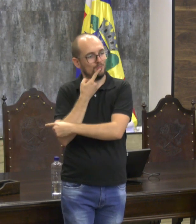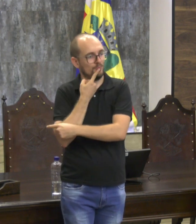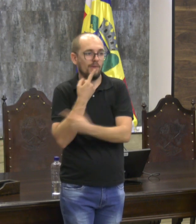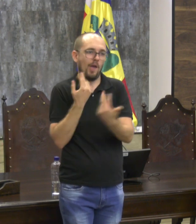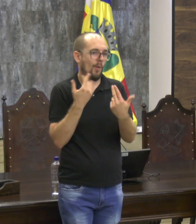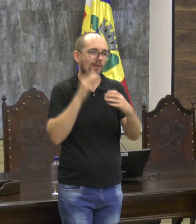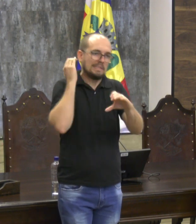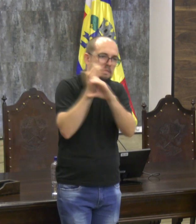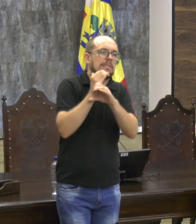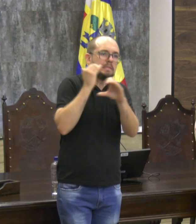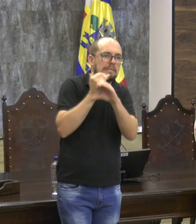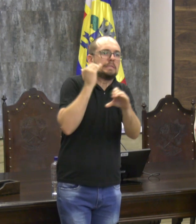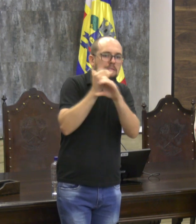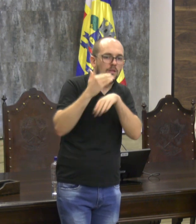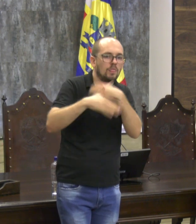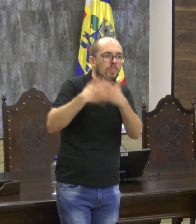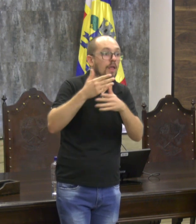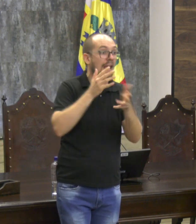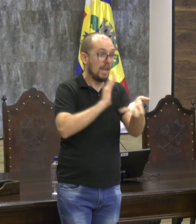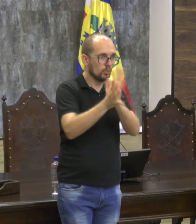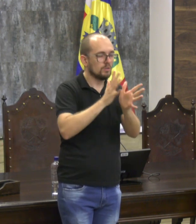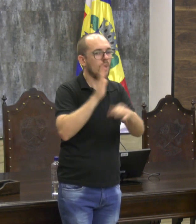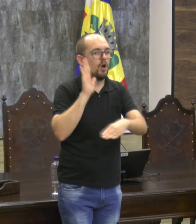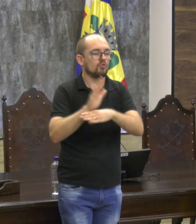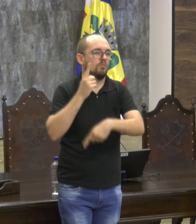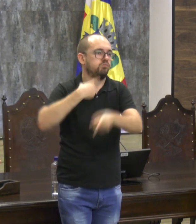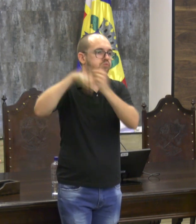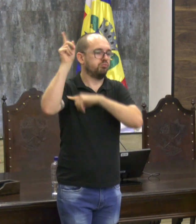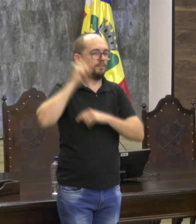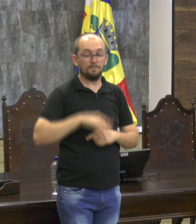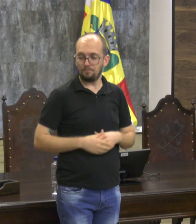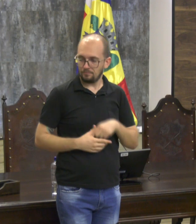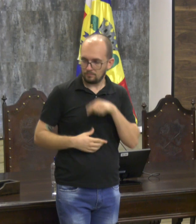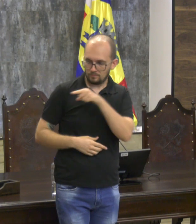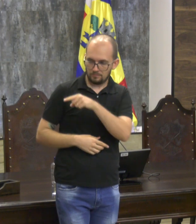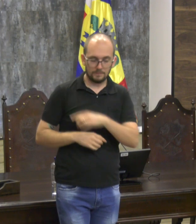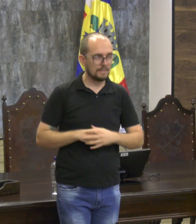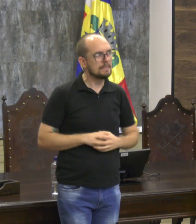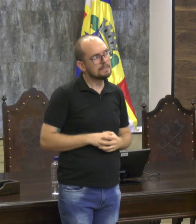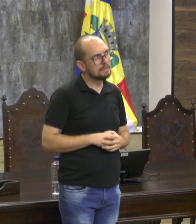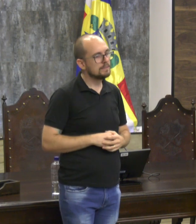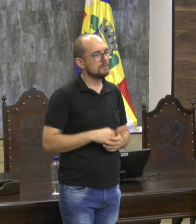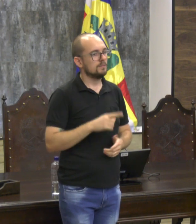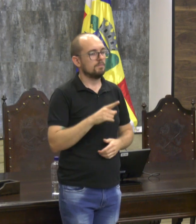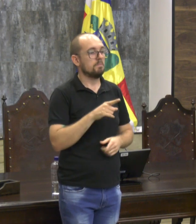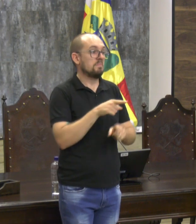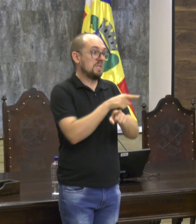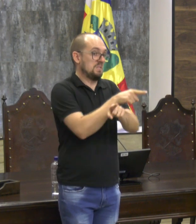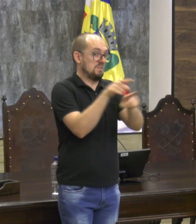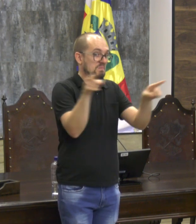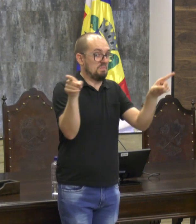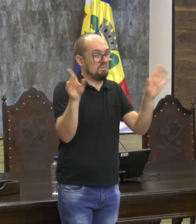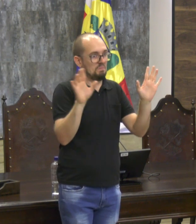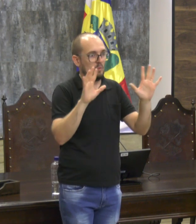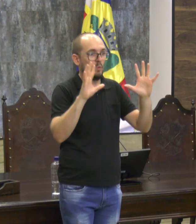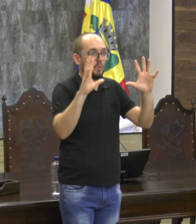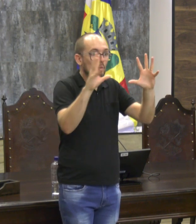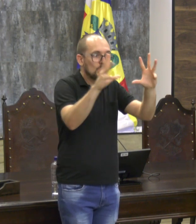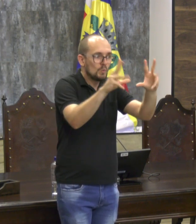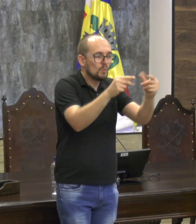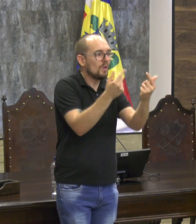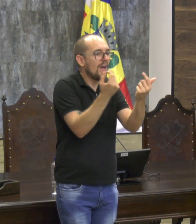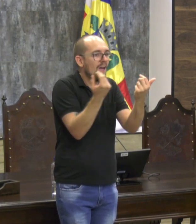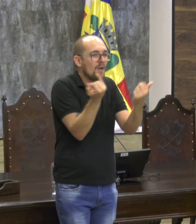comunicar depois do contato com a língua de sinais, né? Então, primeiro do Gustavo. Eu acho que todas as pessoas que estão aqui têm uma importância